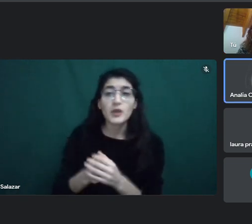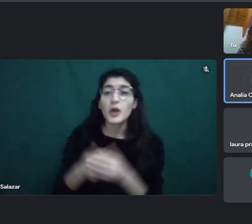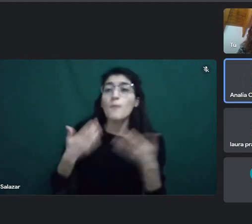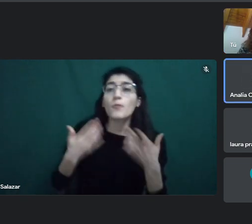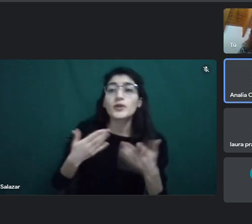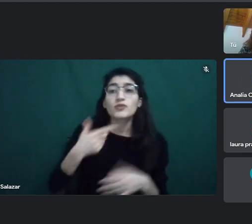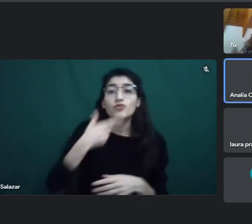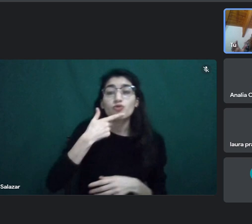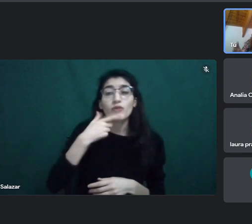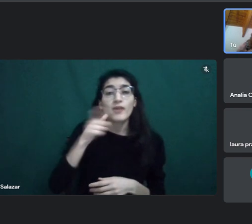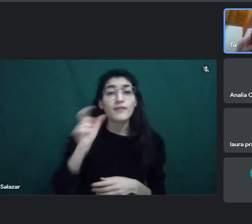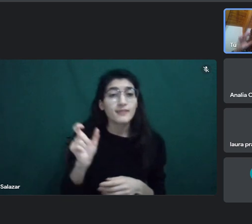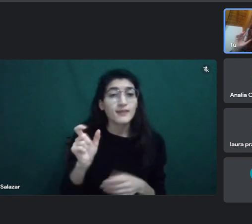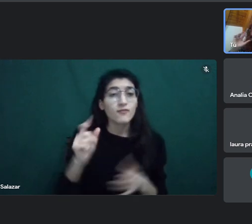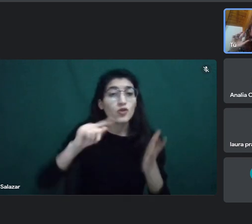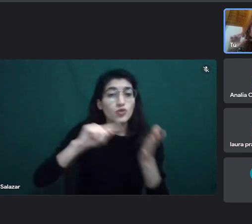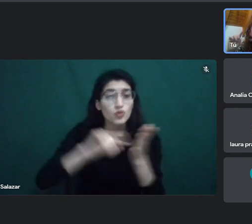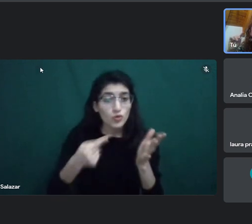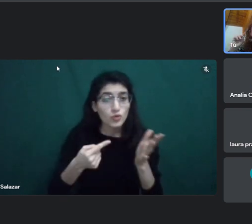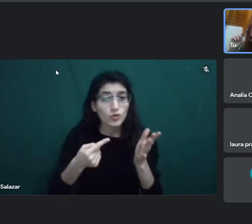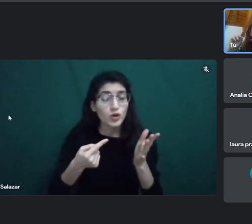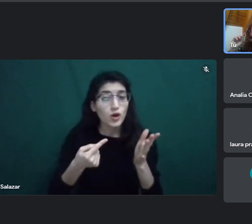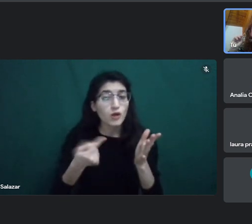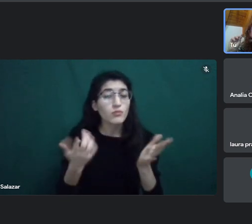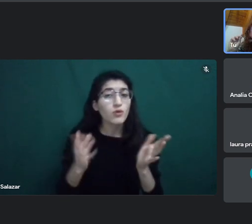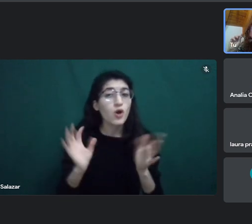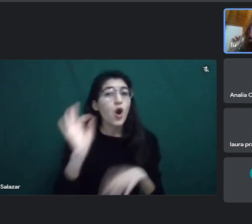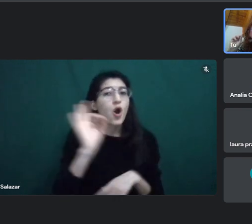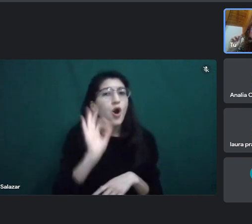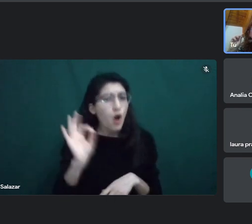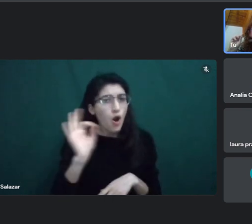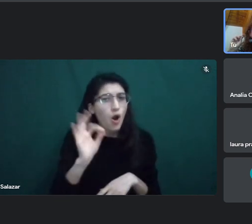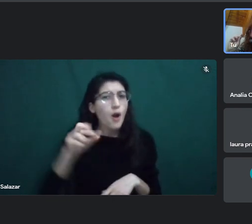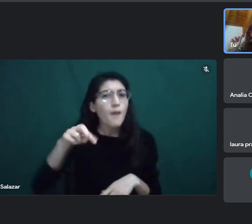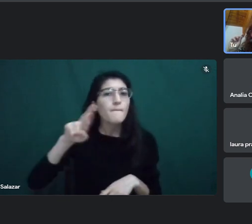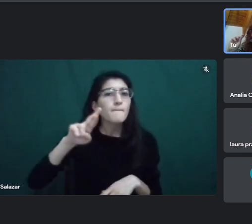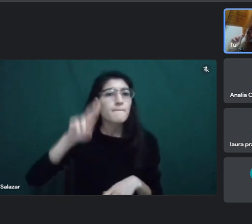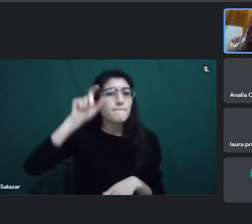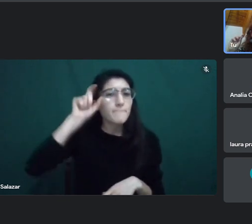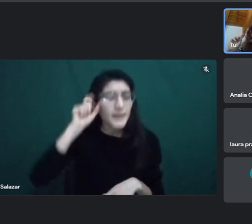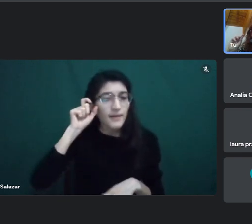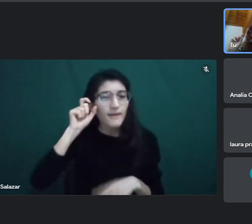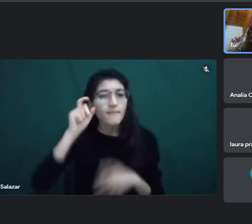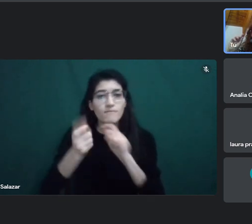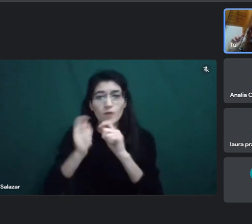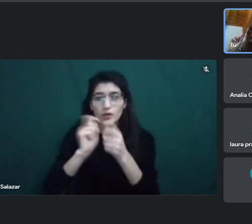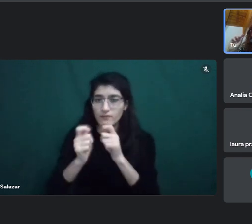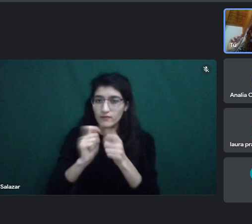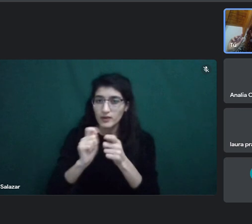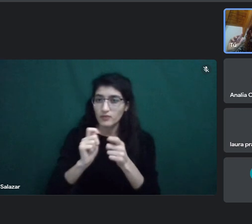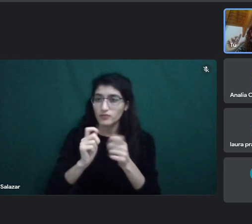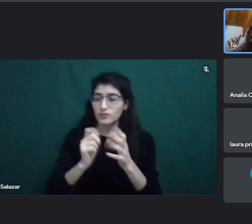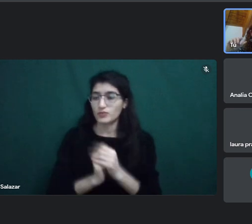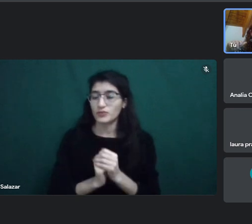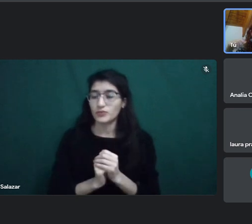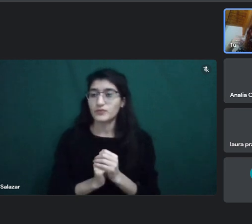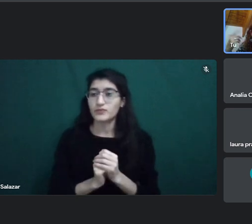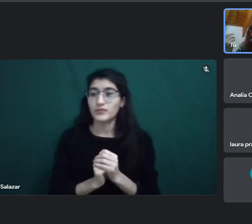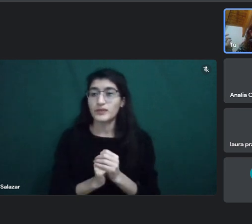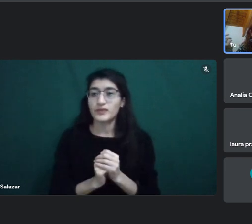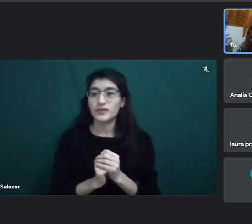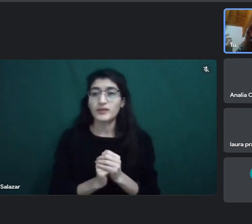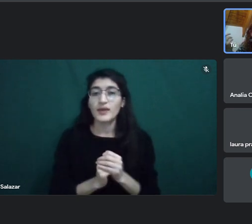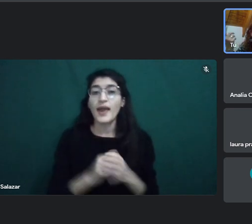y encerrar, o una preposición más ing. Que ahí se lee en